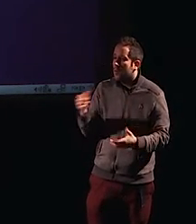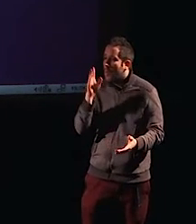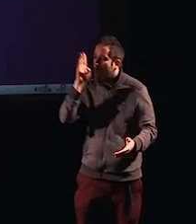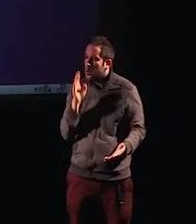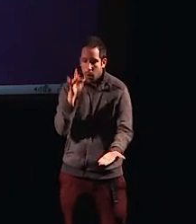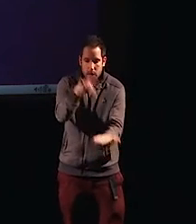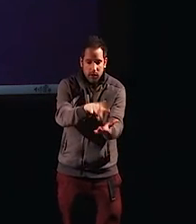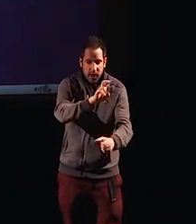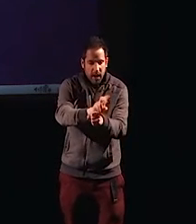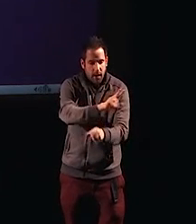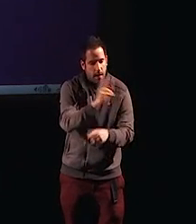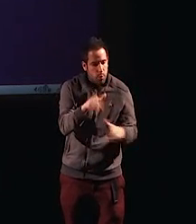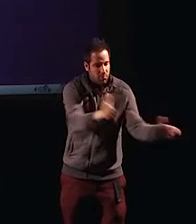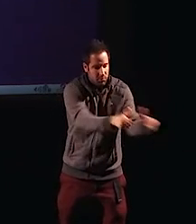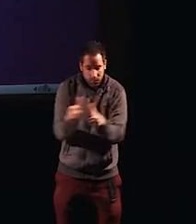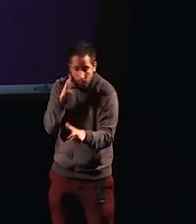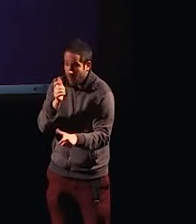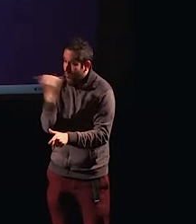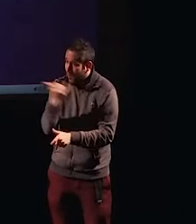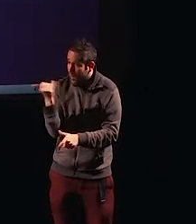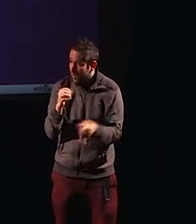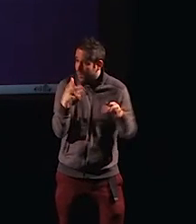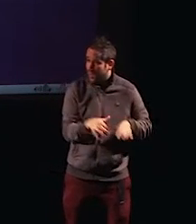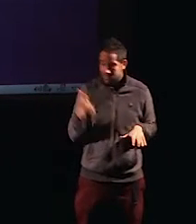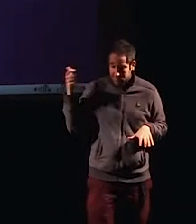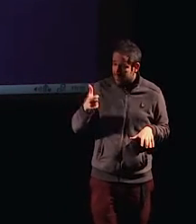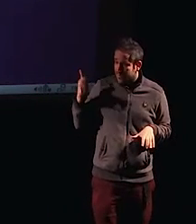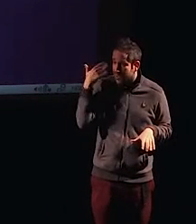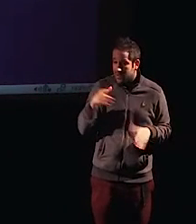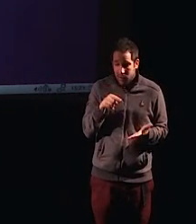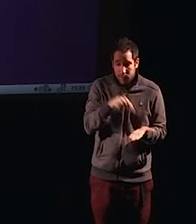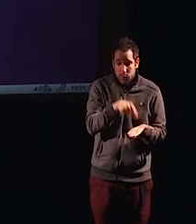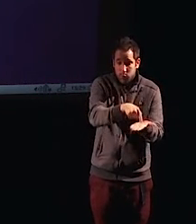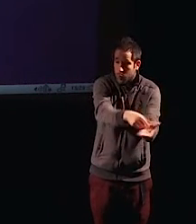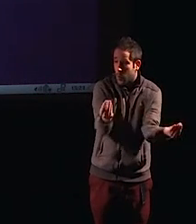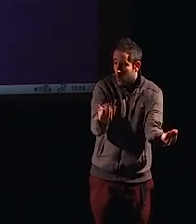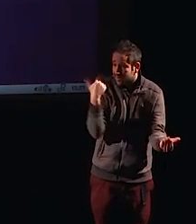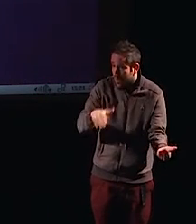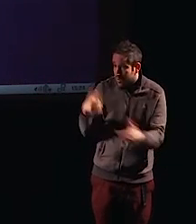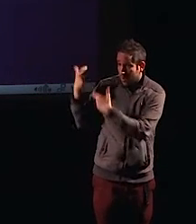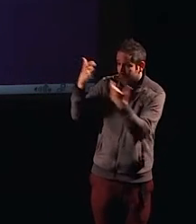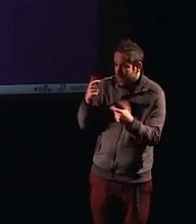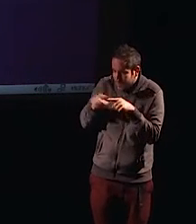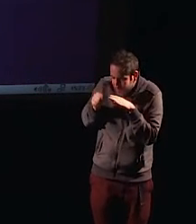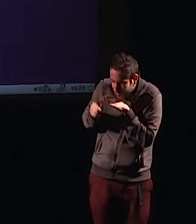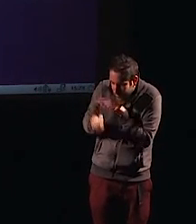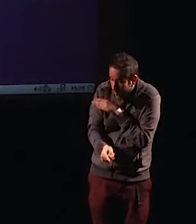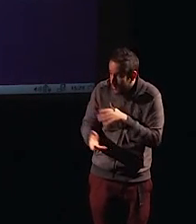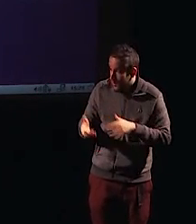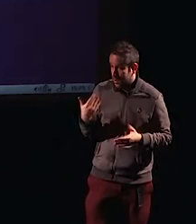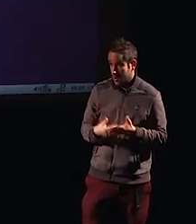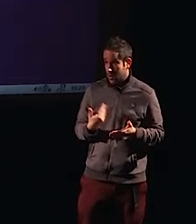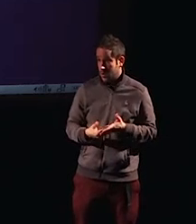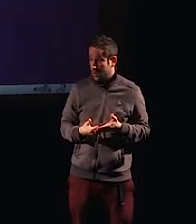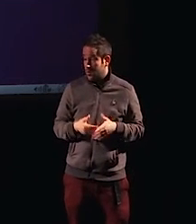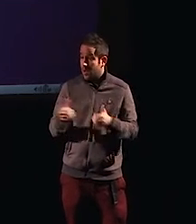moment donné dans une garde à vue. Ça sert à rien. Vous pouvez aller et venir, c'est tout pareil. On est vraiment là dans cette observation minutieuse et toujours plus analytique. Je pense que c'est